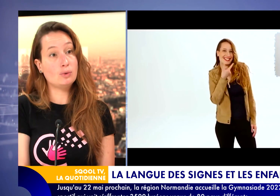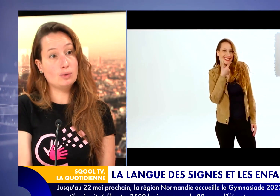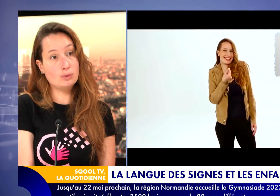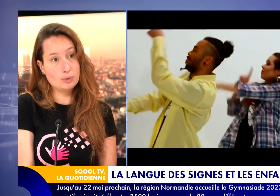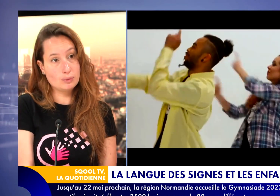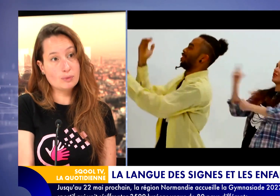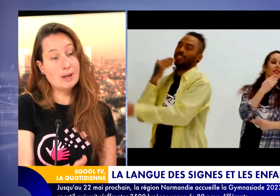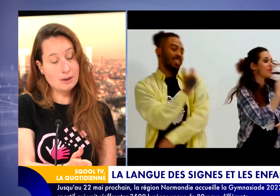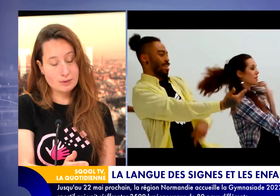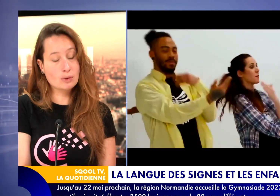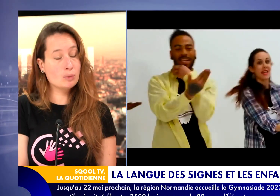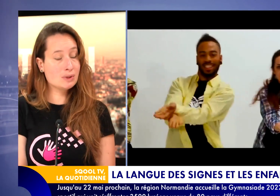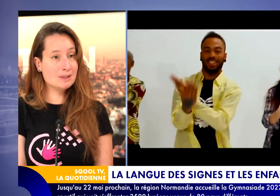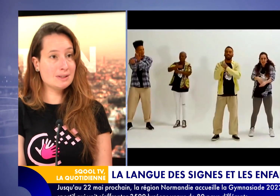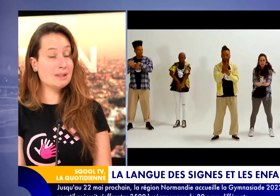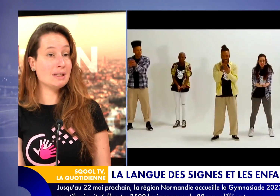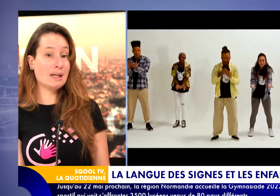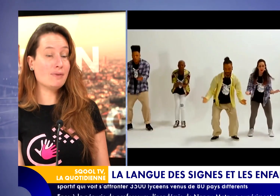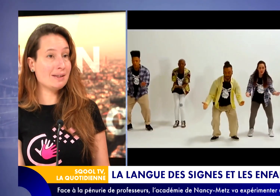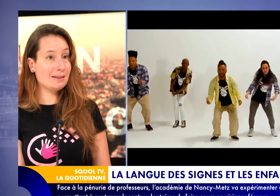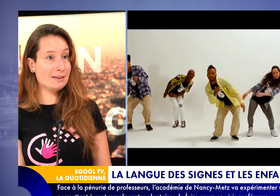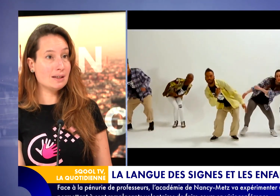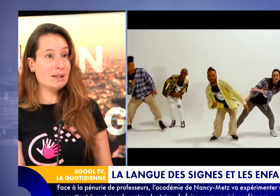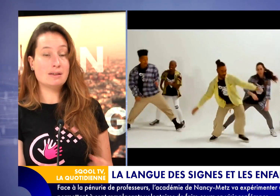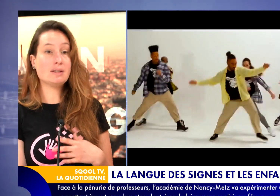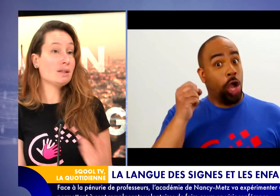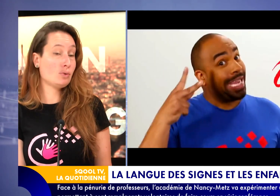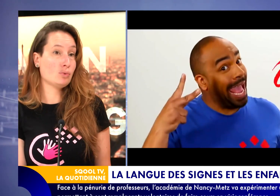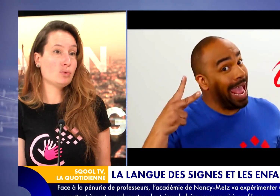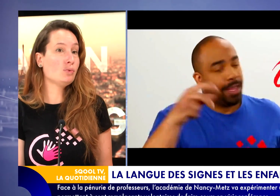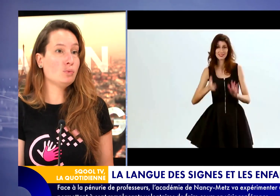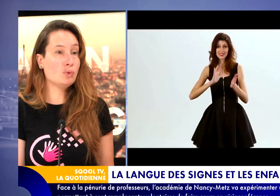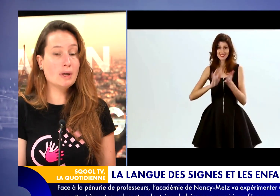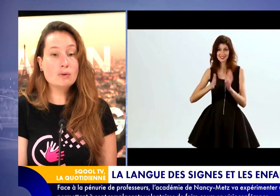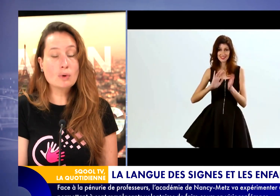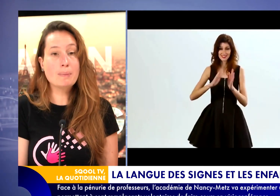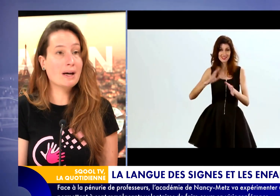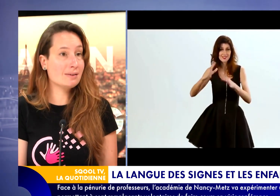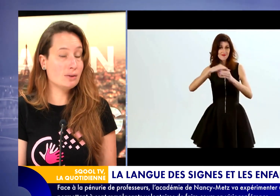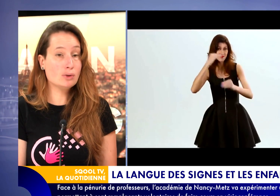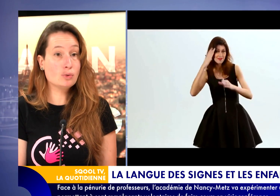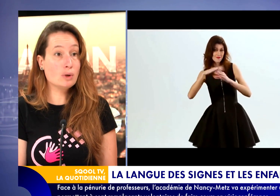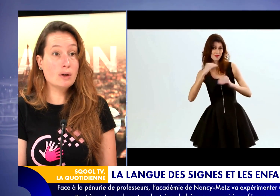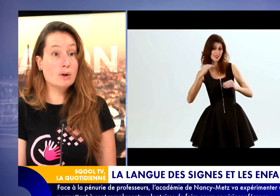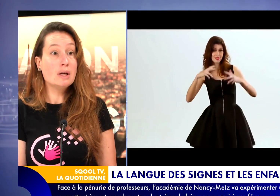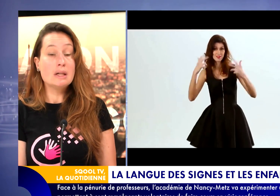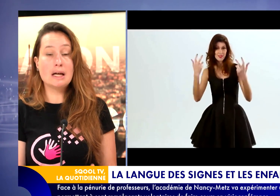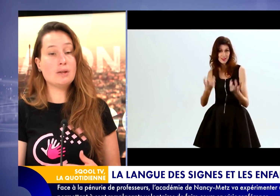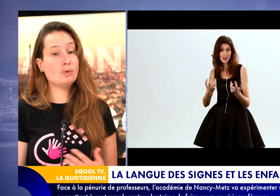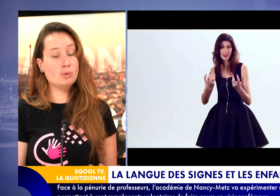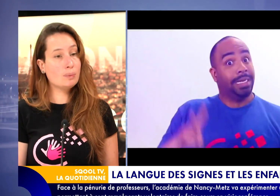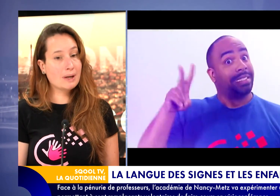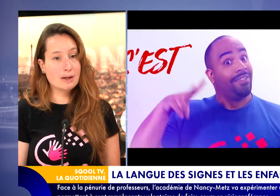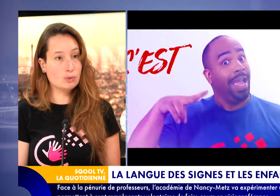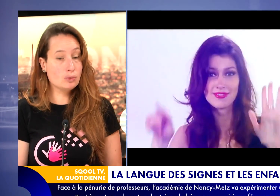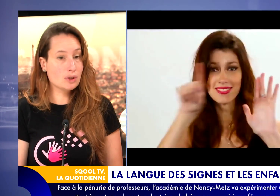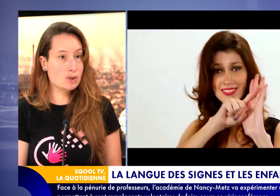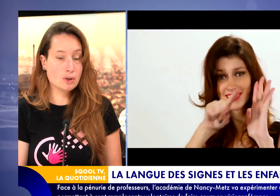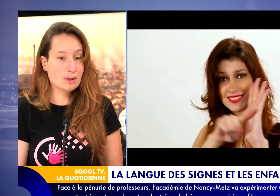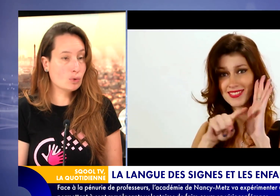Syndrome autistique, vous disiez aussi, si j'ai bien lu. Ouais. Aphasique, c'est-à-dire qu'ils sont devenus muets, soit par accident, soit à la suite d'une opération ou d'un choc, d'un